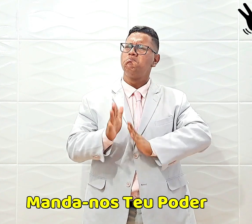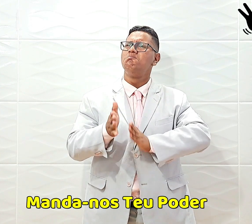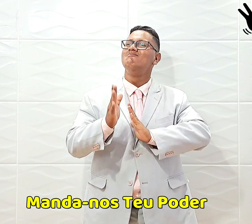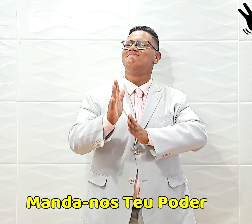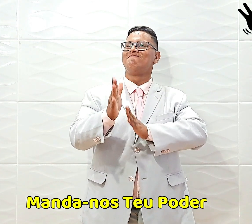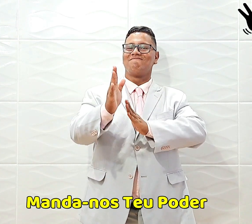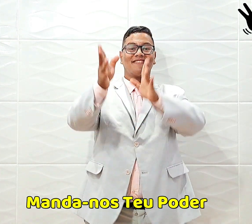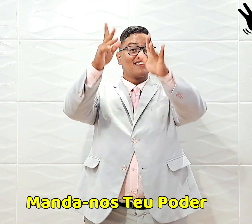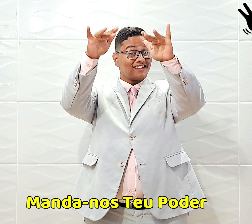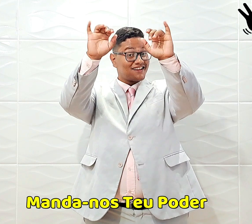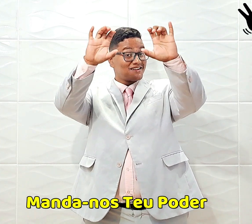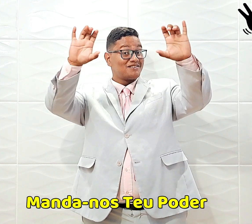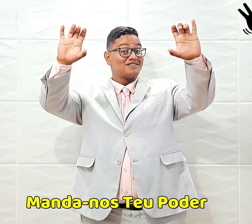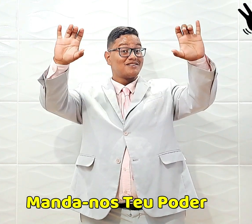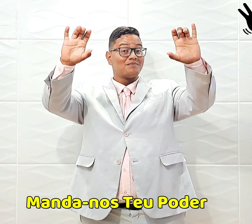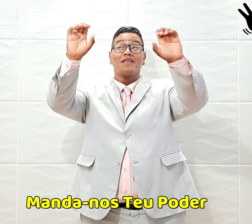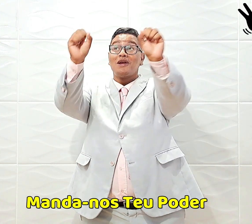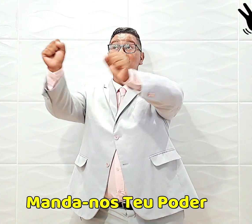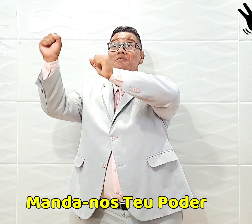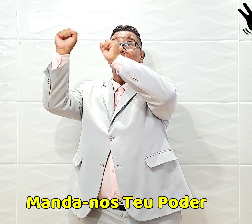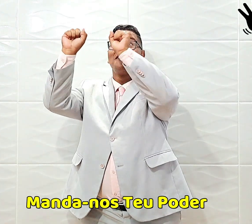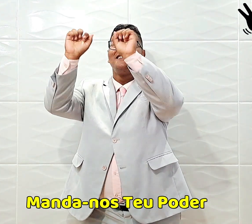-nos teu poder.